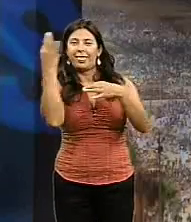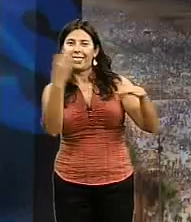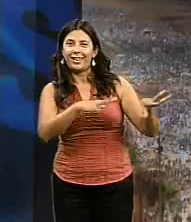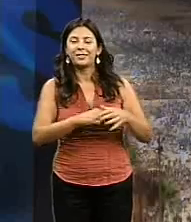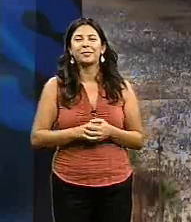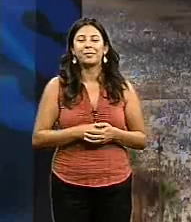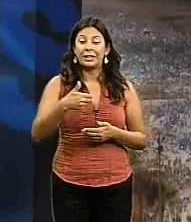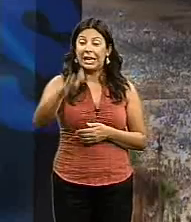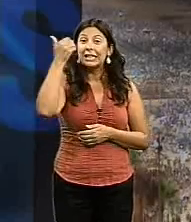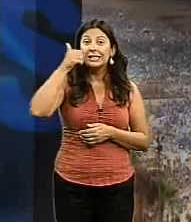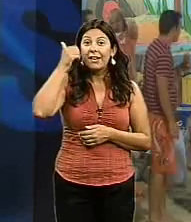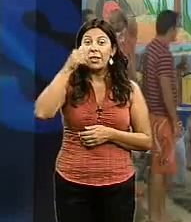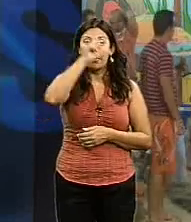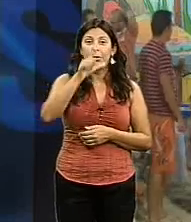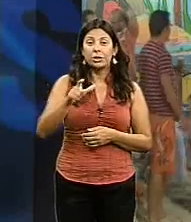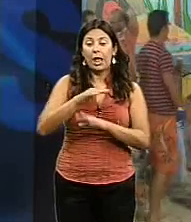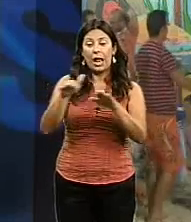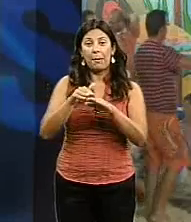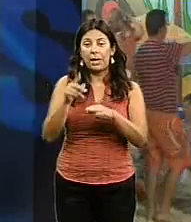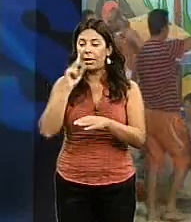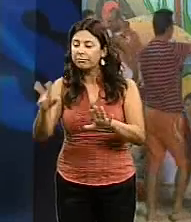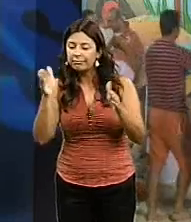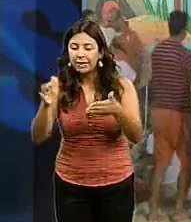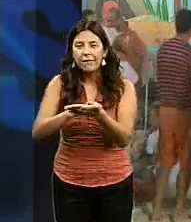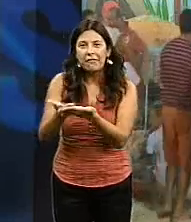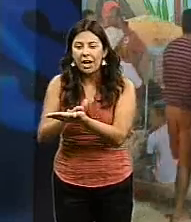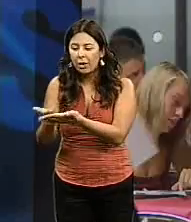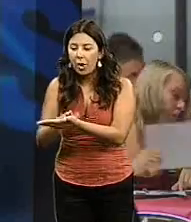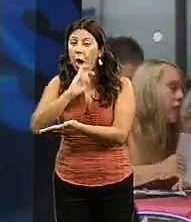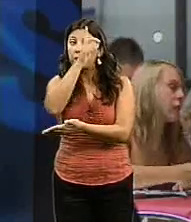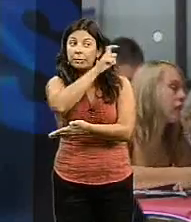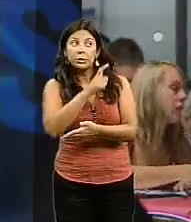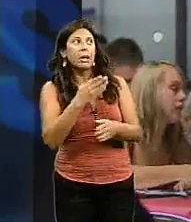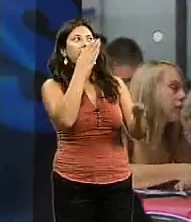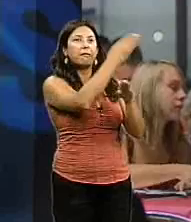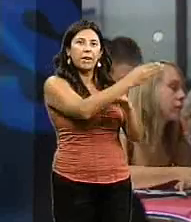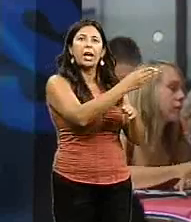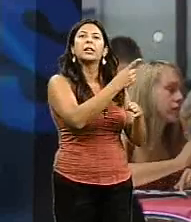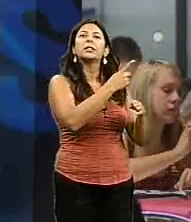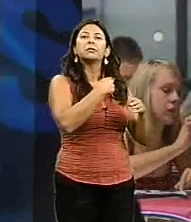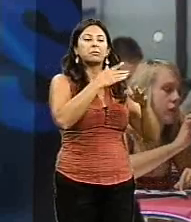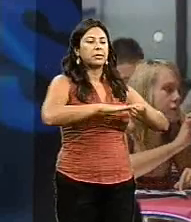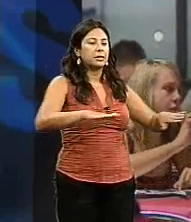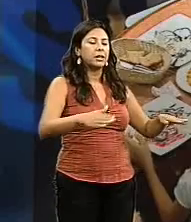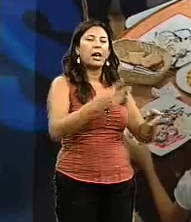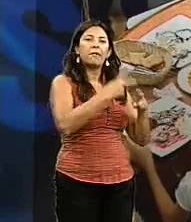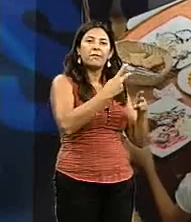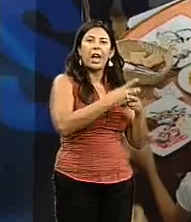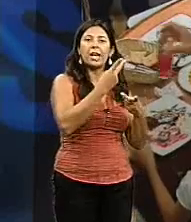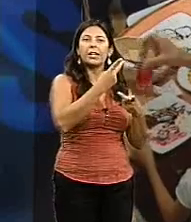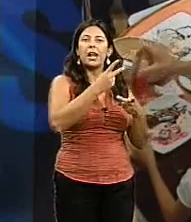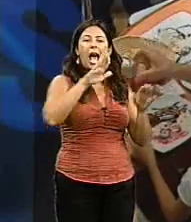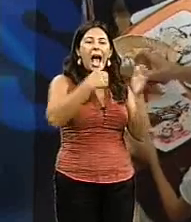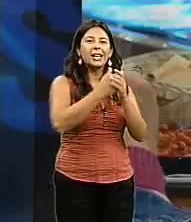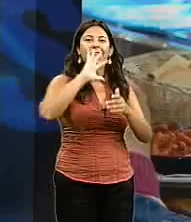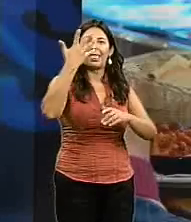sábado, cuando las miradas de muchos en la playa se concentren en la parrilla, otros tantos podrán seguir en la terraza de bares y chiringuitos hasta las 5